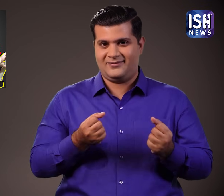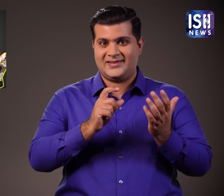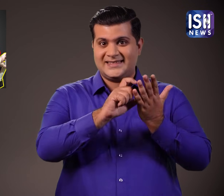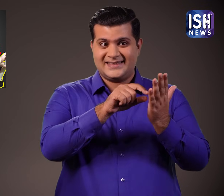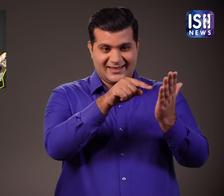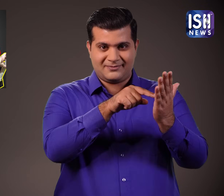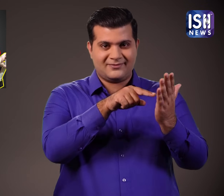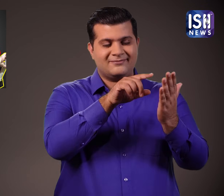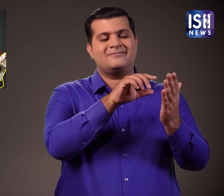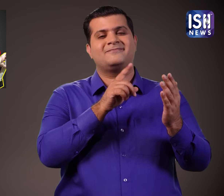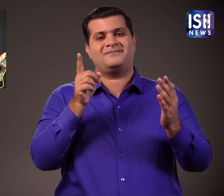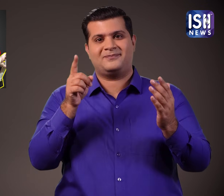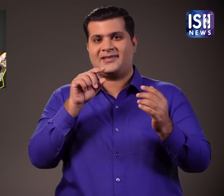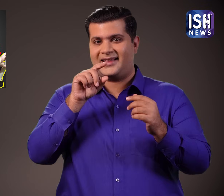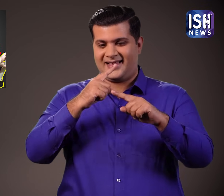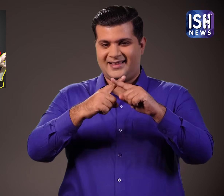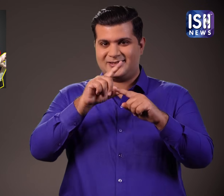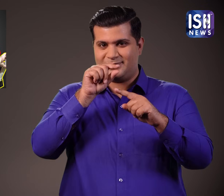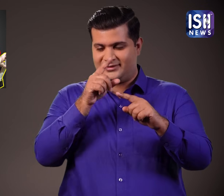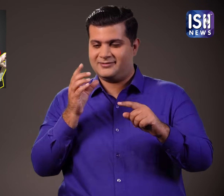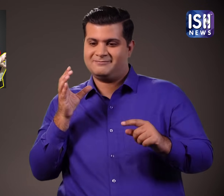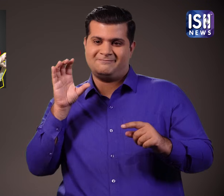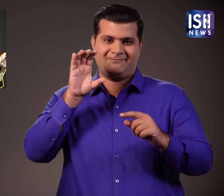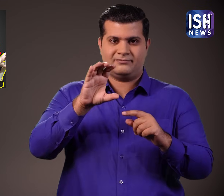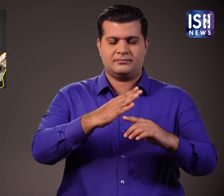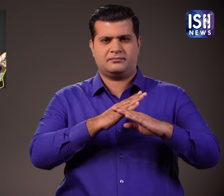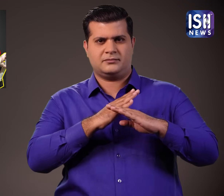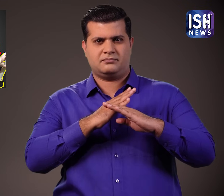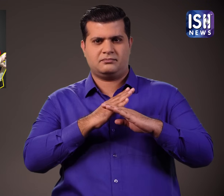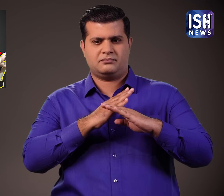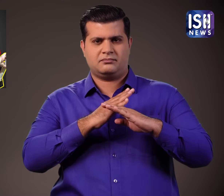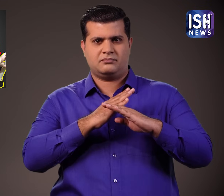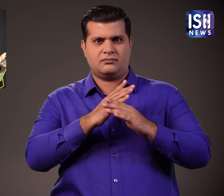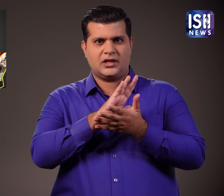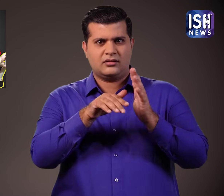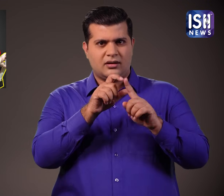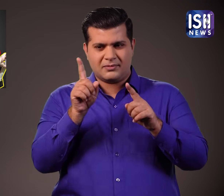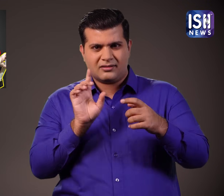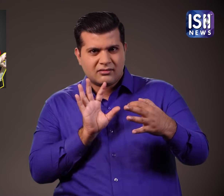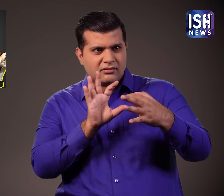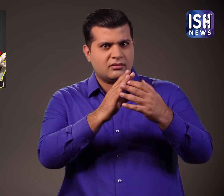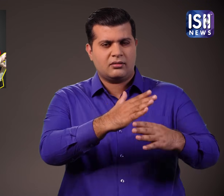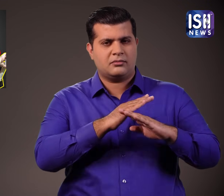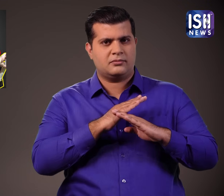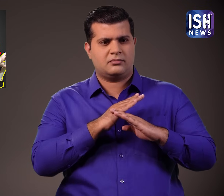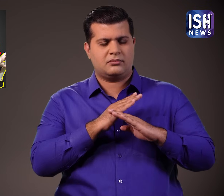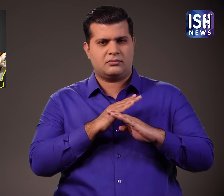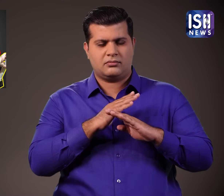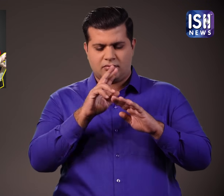जब उन्होंने इसे इंस्टाग्राम और एक्स पर पोस्ट करने की कोशिश की तो उन्हें पता चला कि उन्हें ब्लॉक कर दिया गया है उन्हें जो संदेश